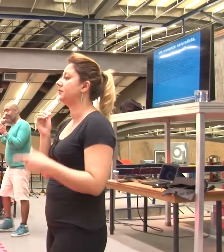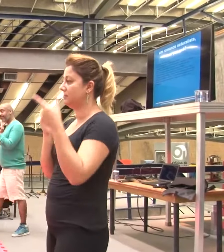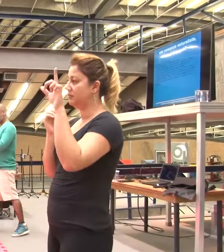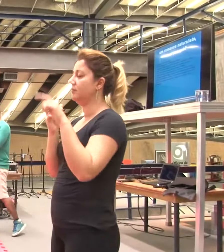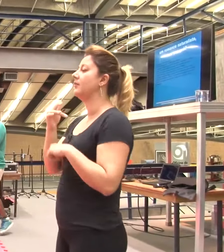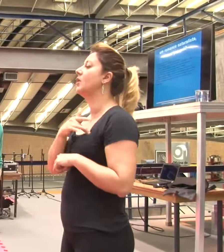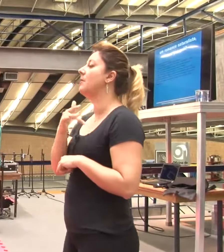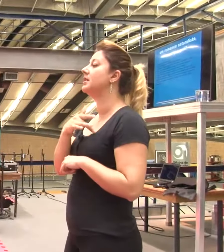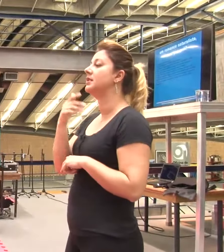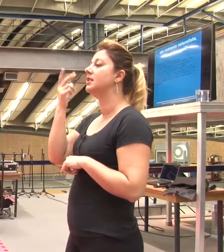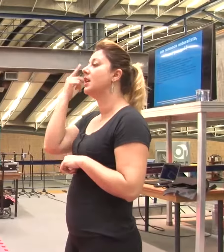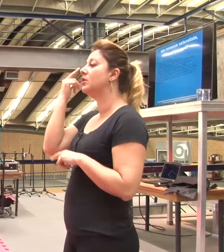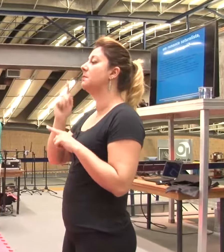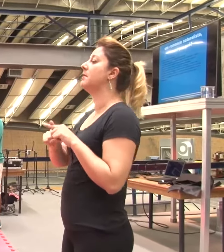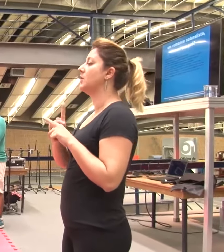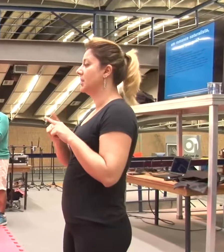quê?